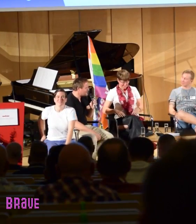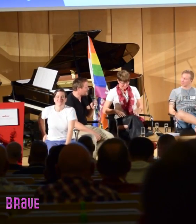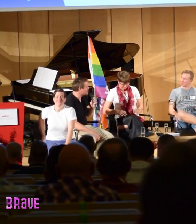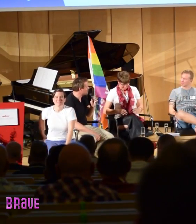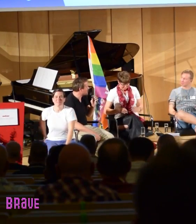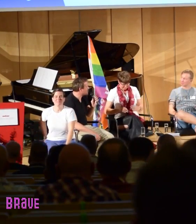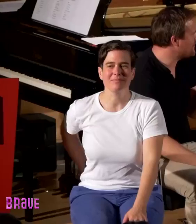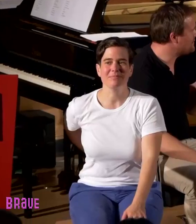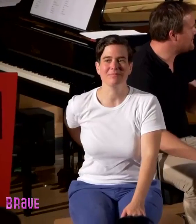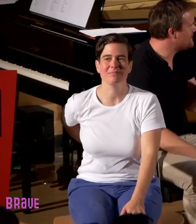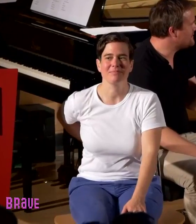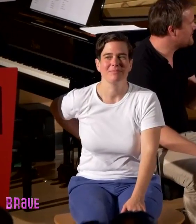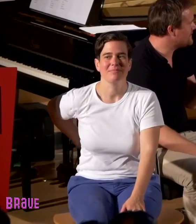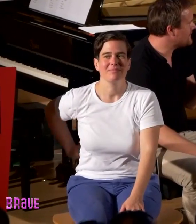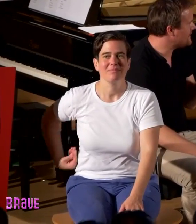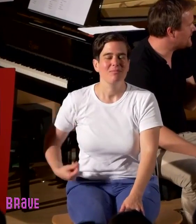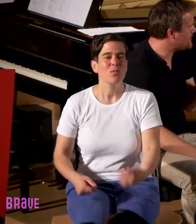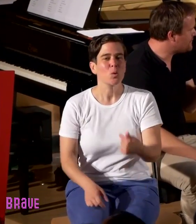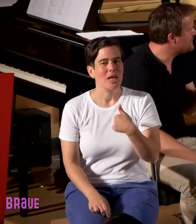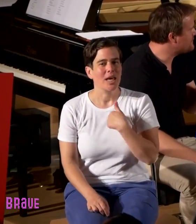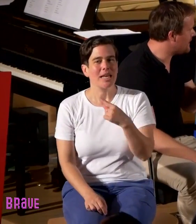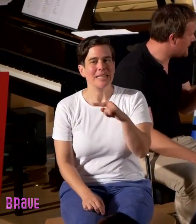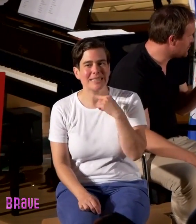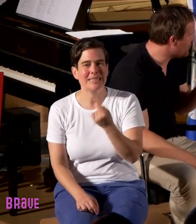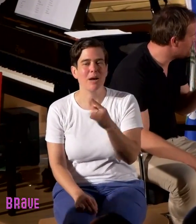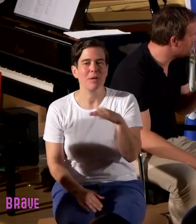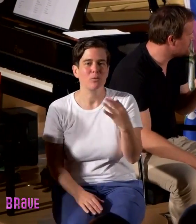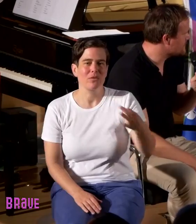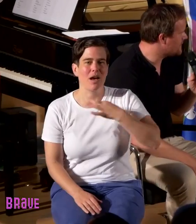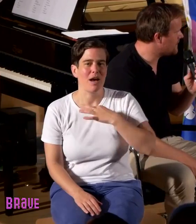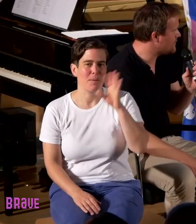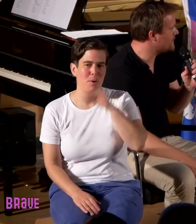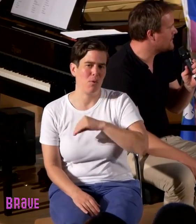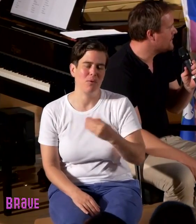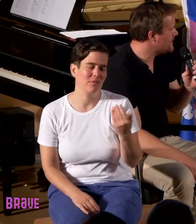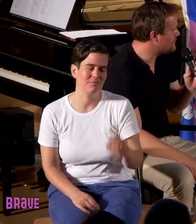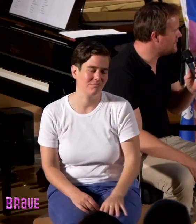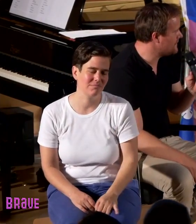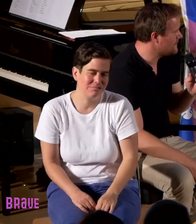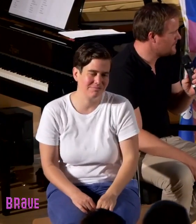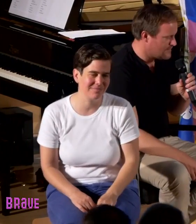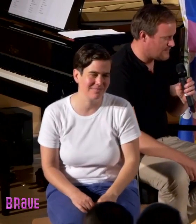Ich sage das jetzt mal so, ich finde die Frage doof. Ja? Und danke.